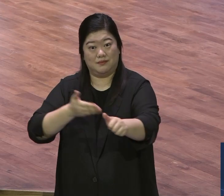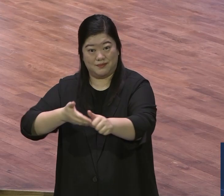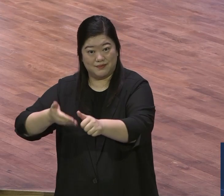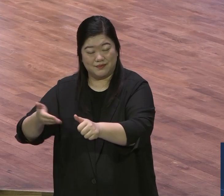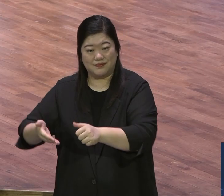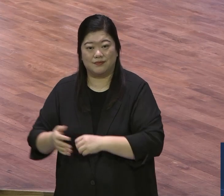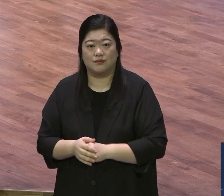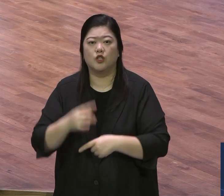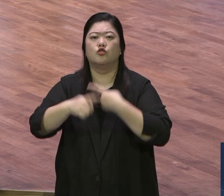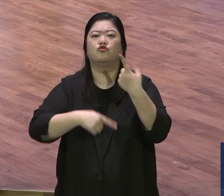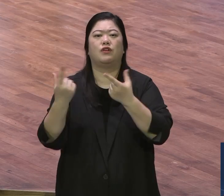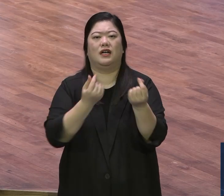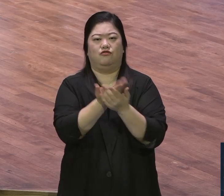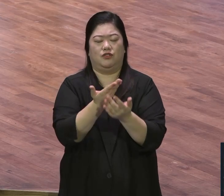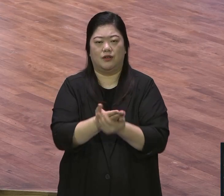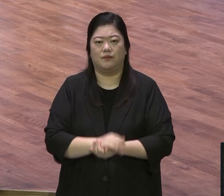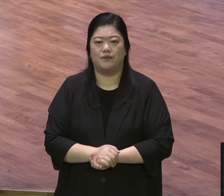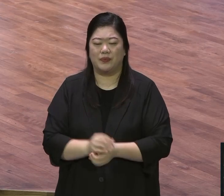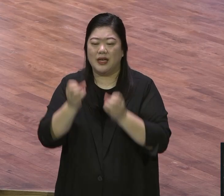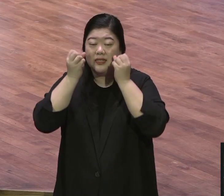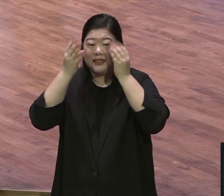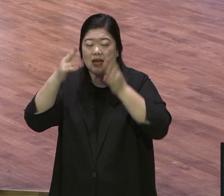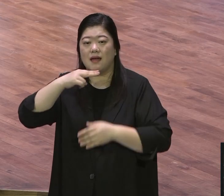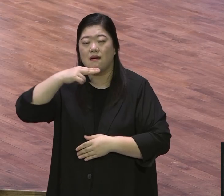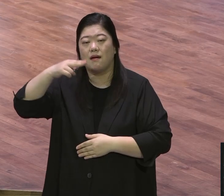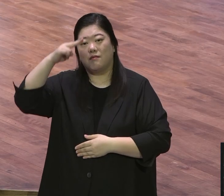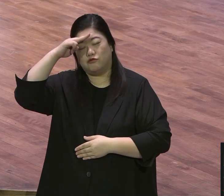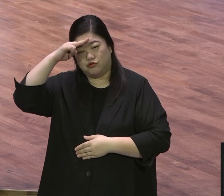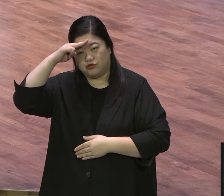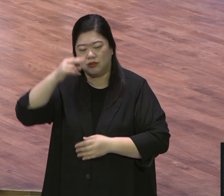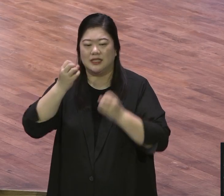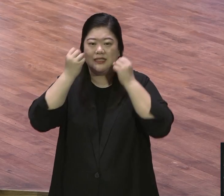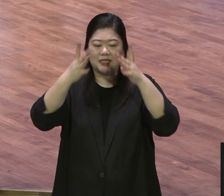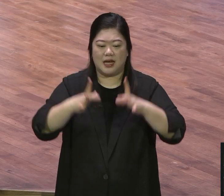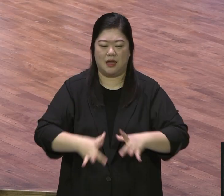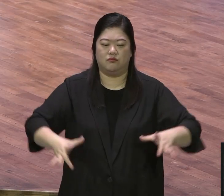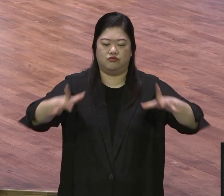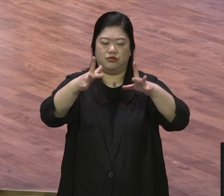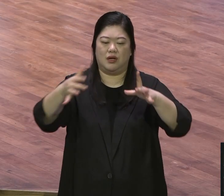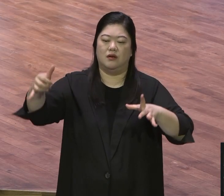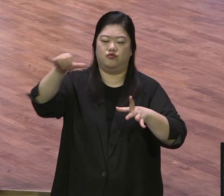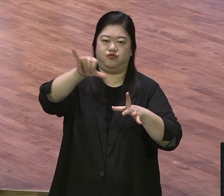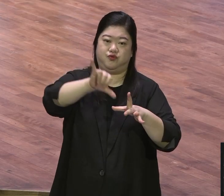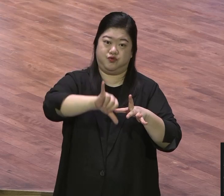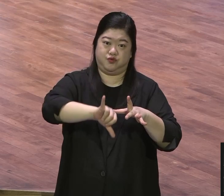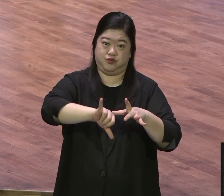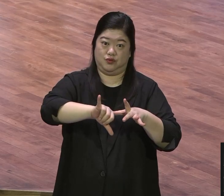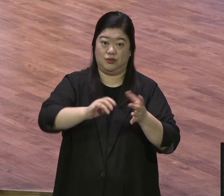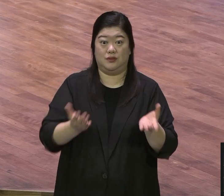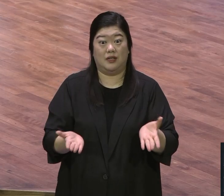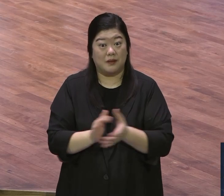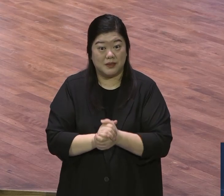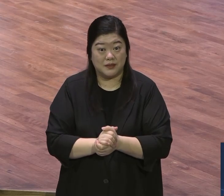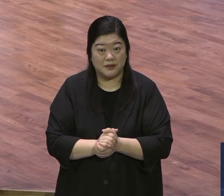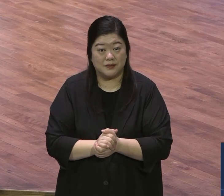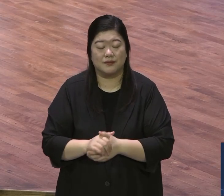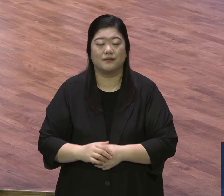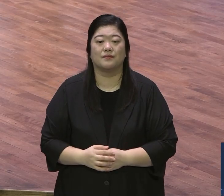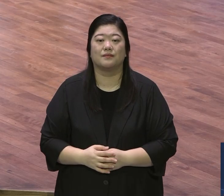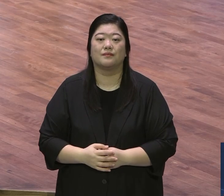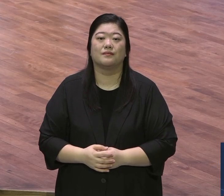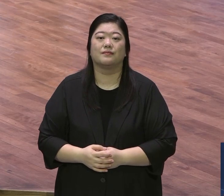따라서 하죠 새 포도주는 새 부대에 내가 새 포도주라 그럼 새 부대에